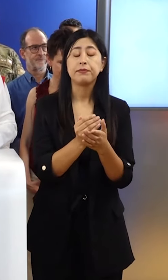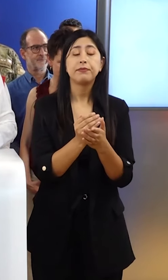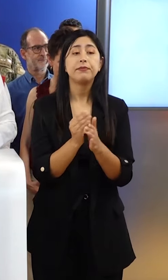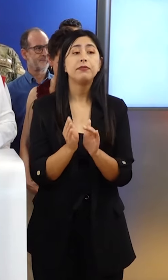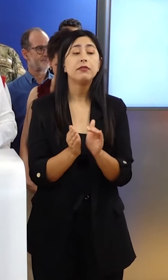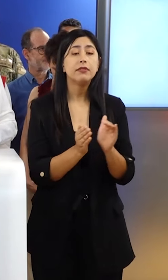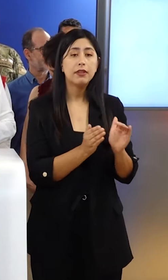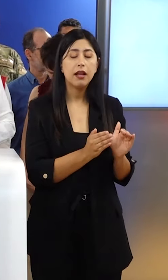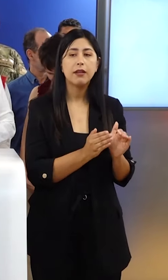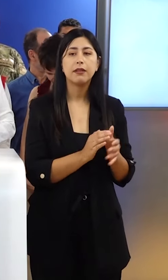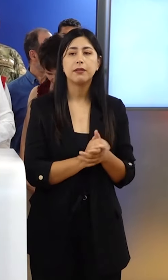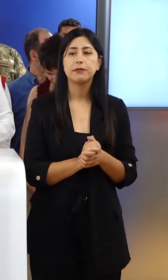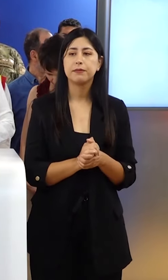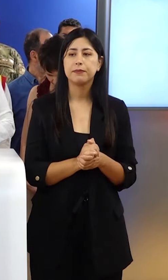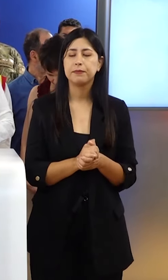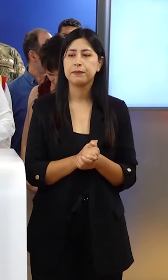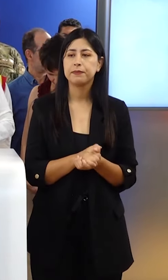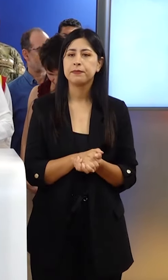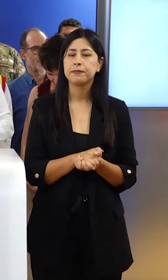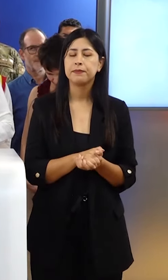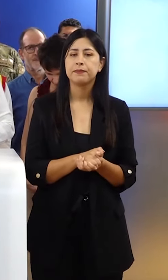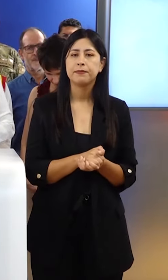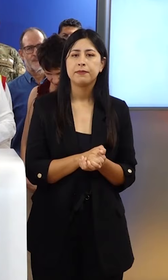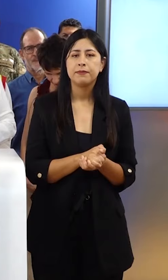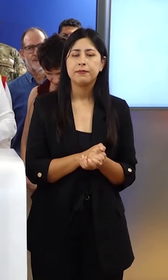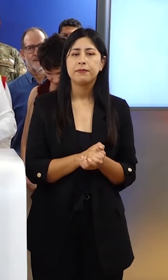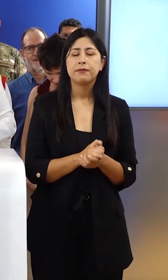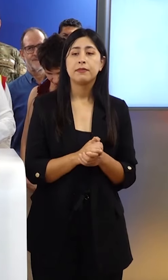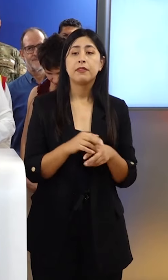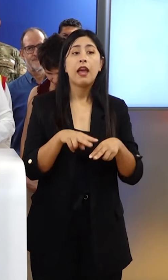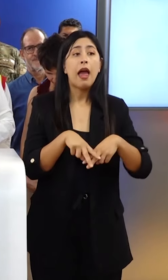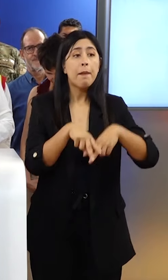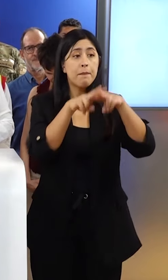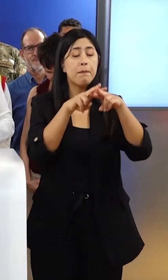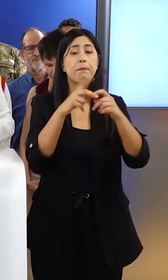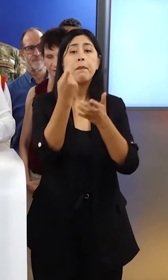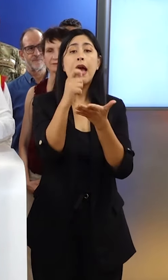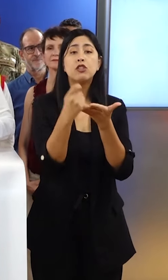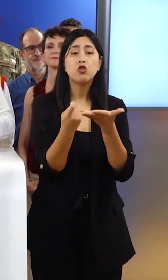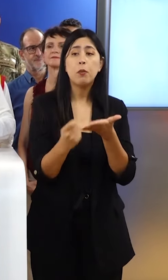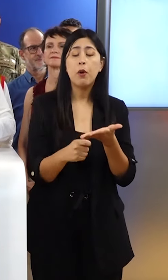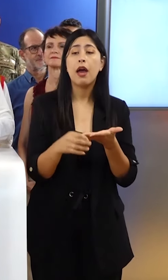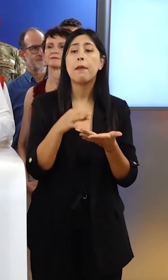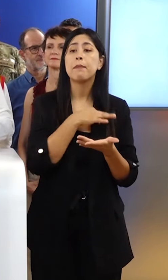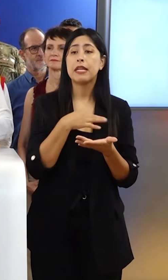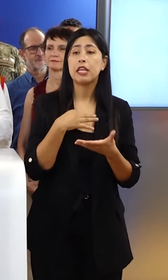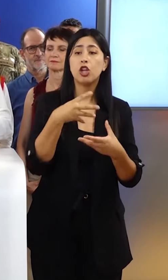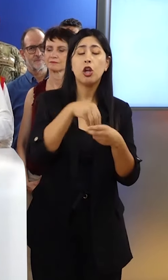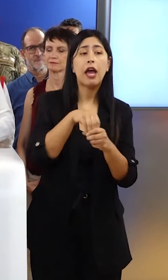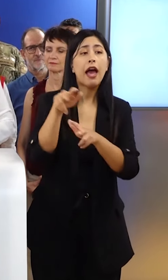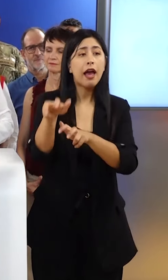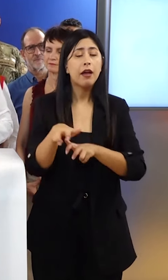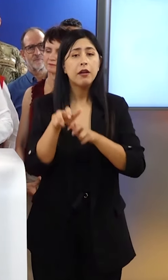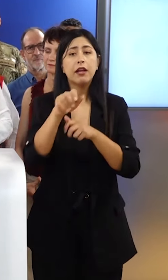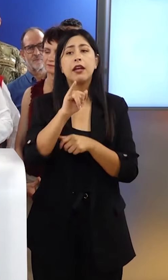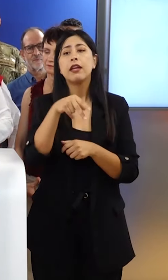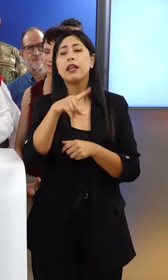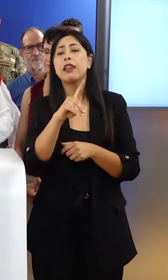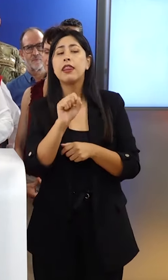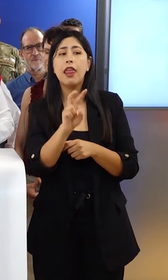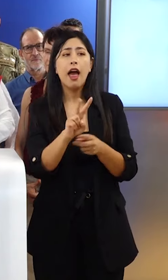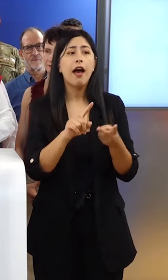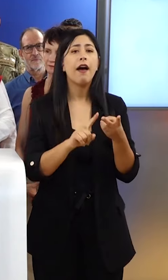e las eh asignaciones presupuestarias en ministerios como los de interior agricultura indap sac